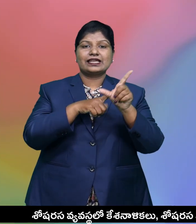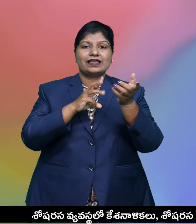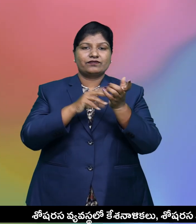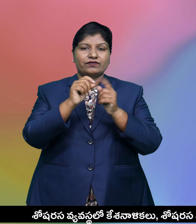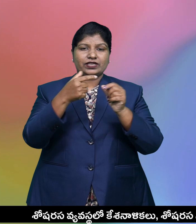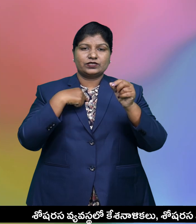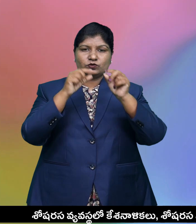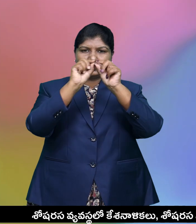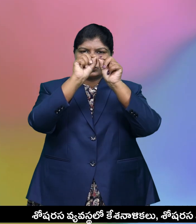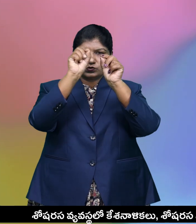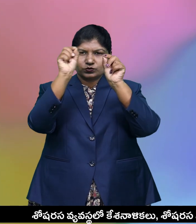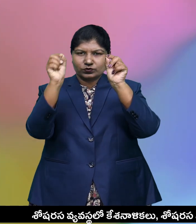ఉన్నాయి.